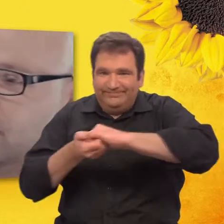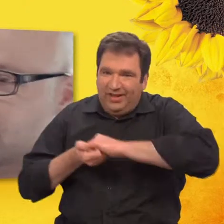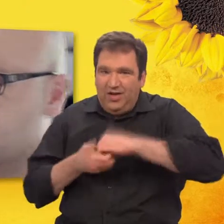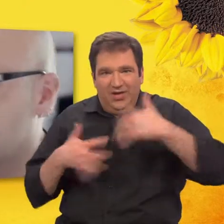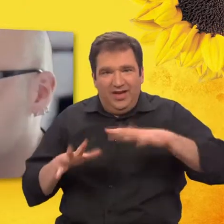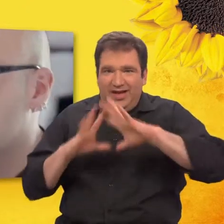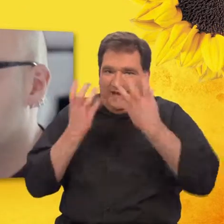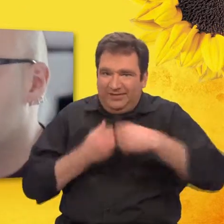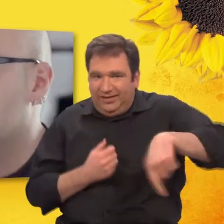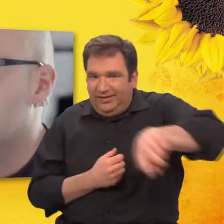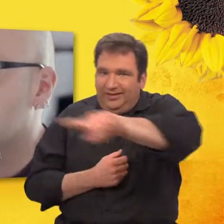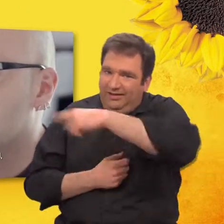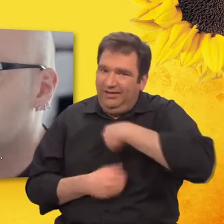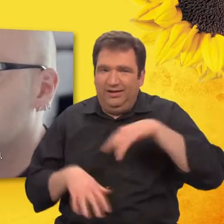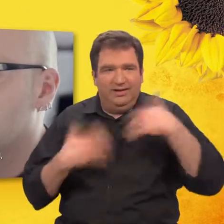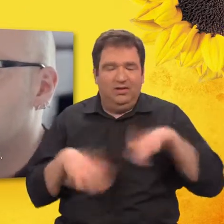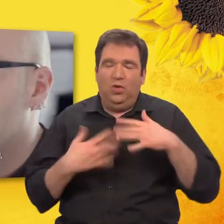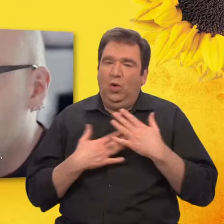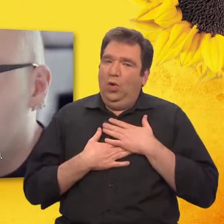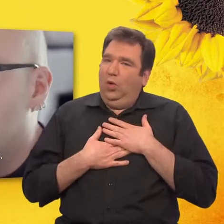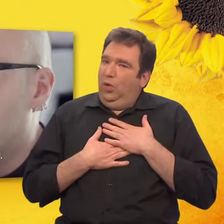a los compañeros y compañeras, agradecerles, ¿no? Todo